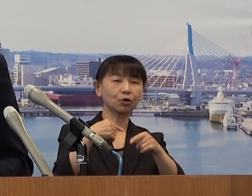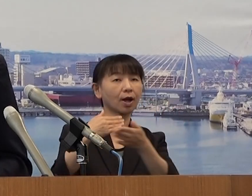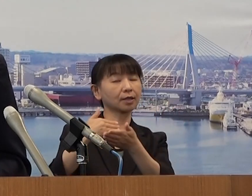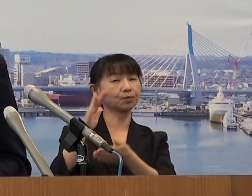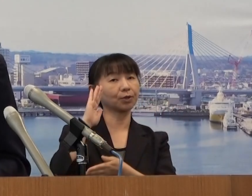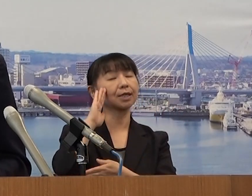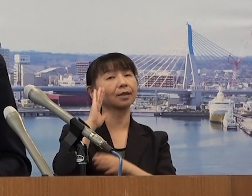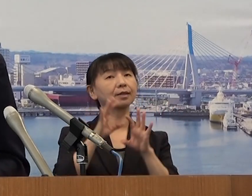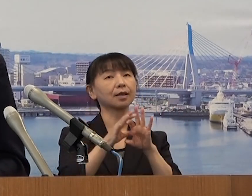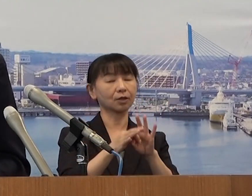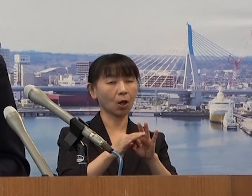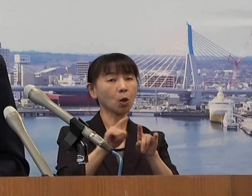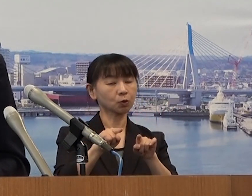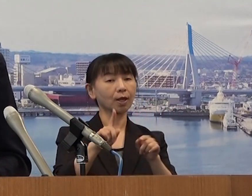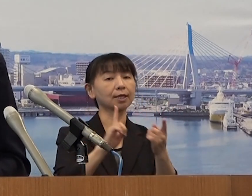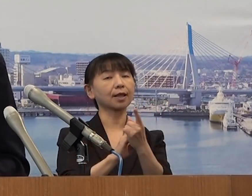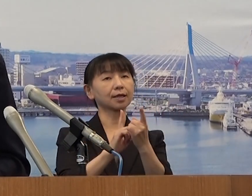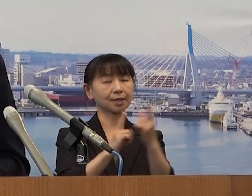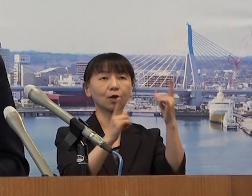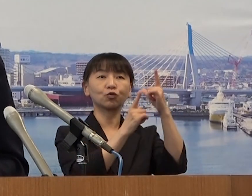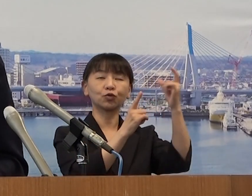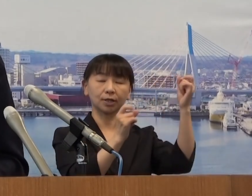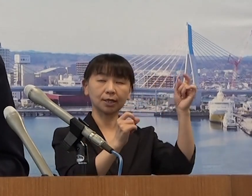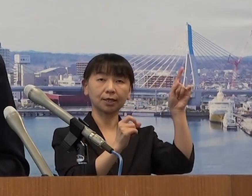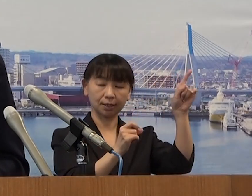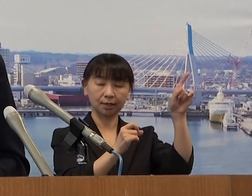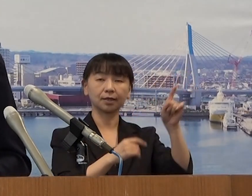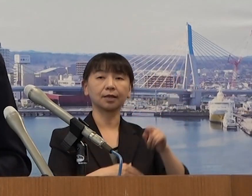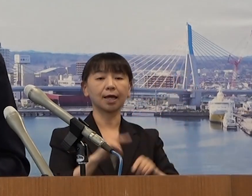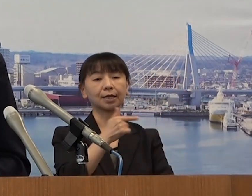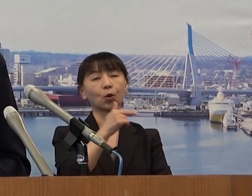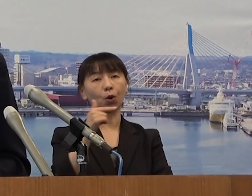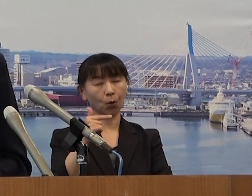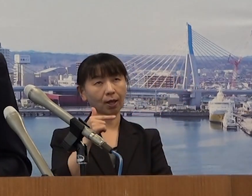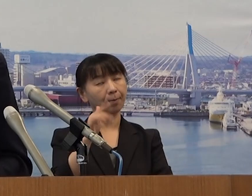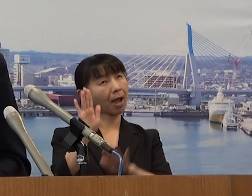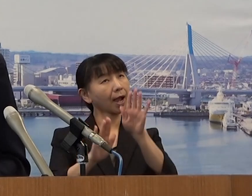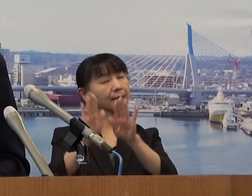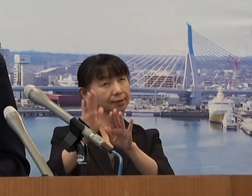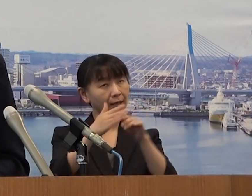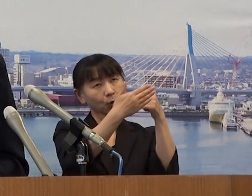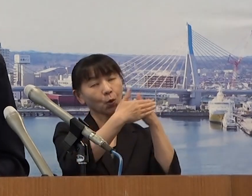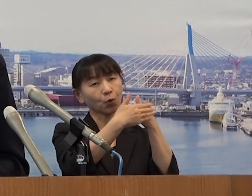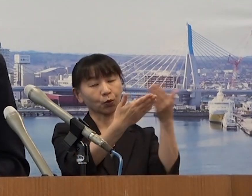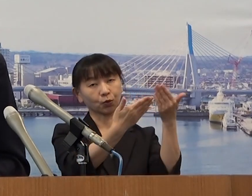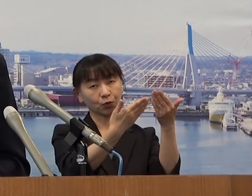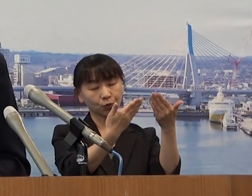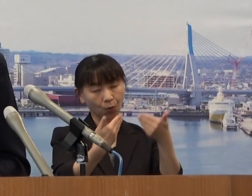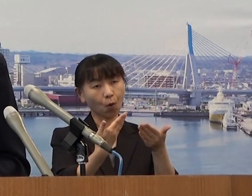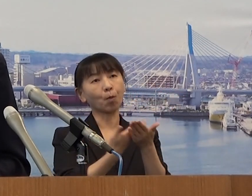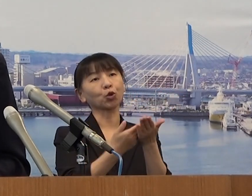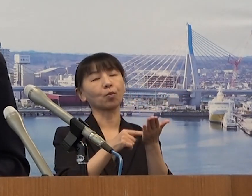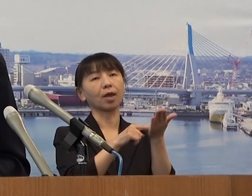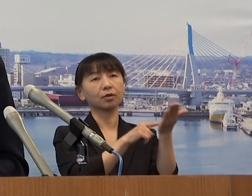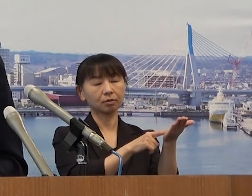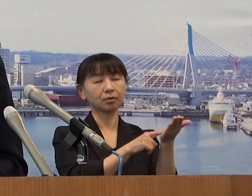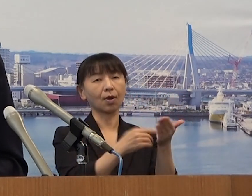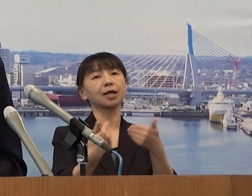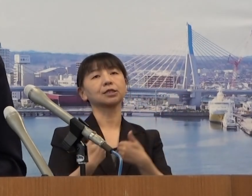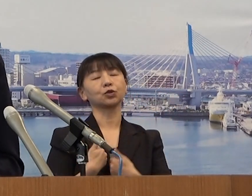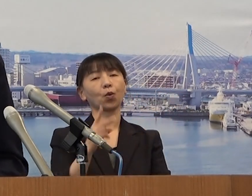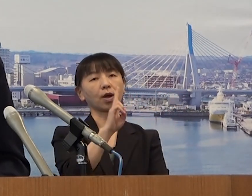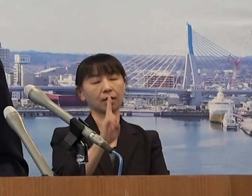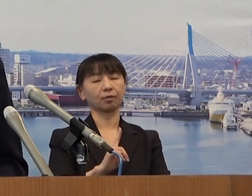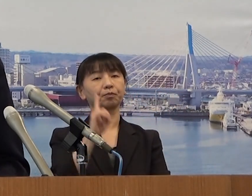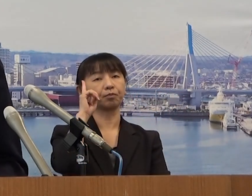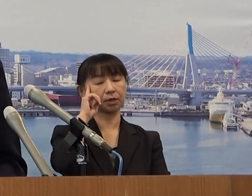状況次第ではやはり国に対して、いろんな形での協力を求めていくということは必要になろうかと思います